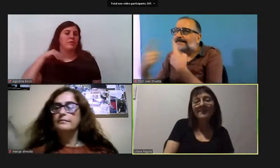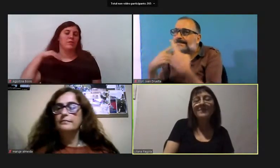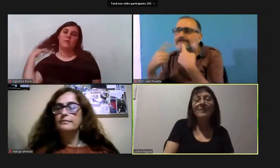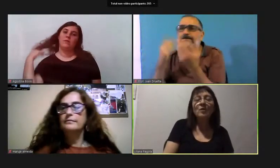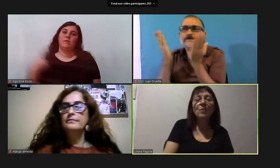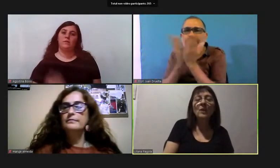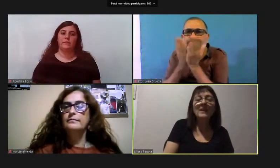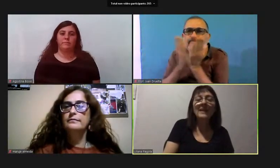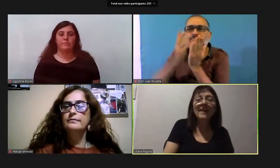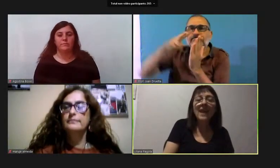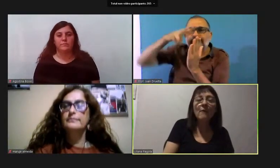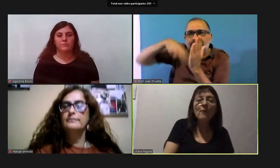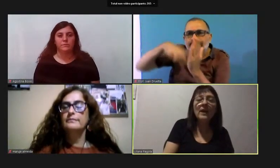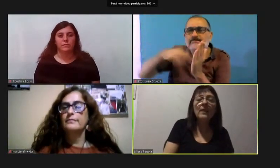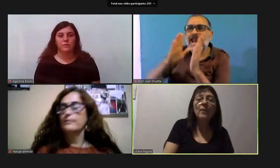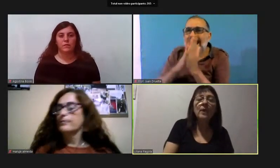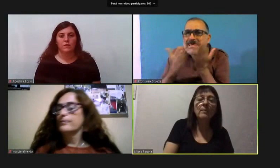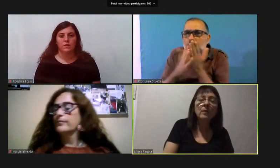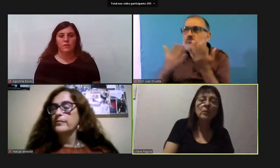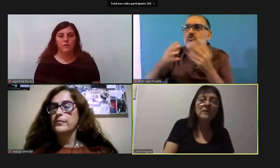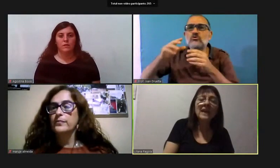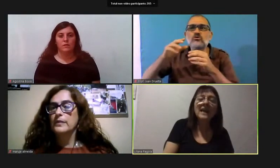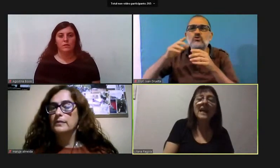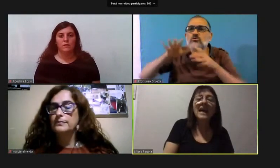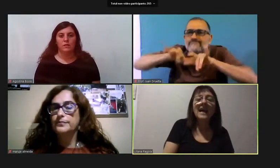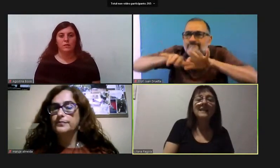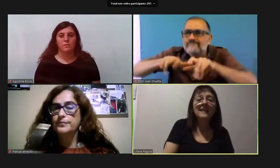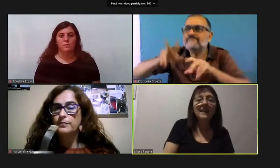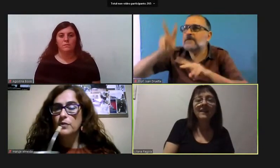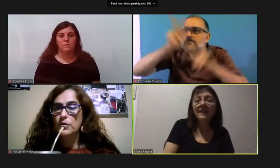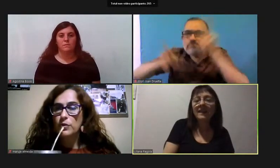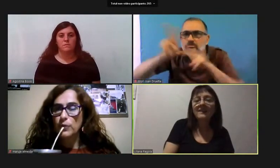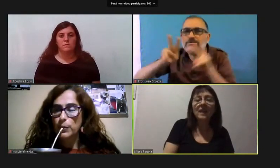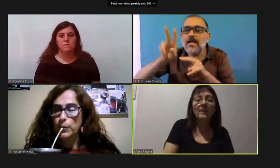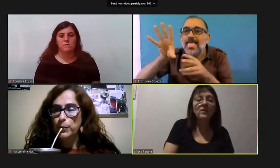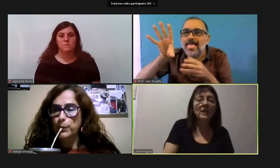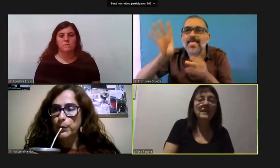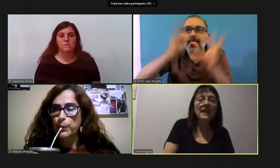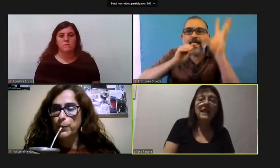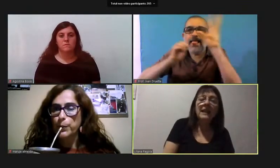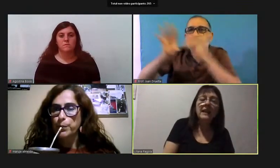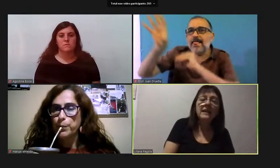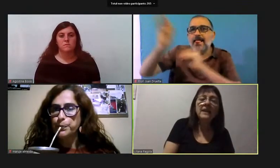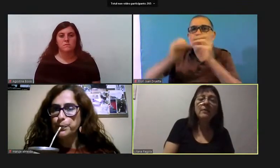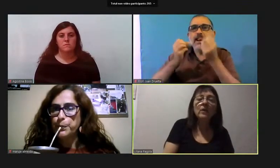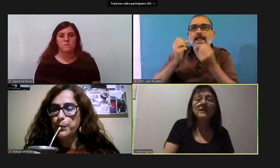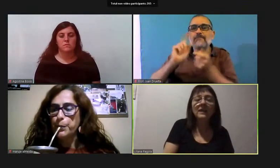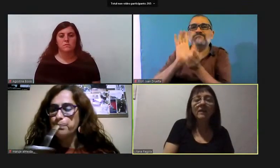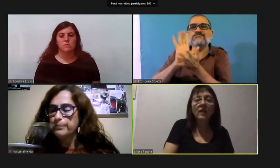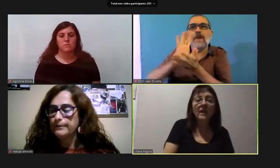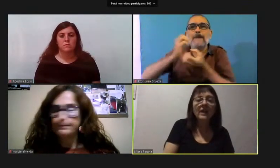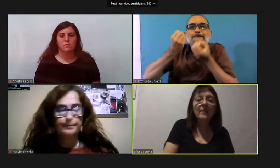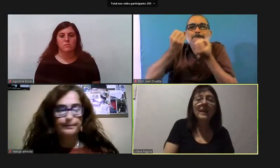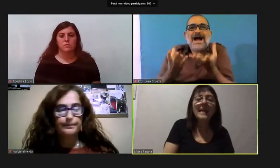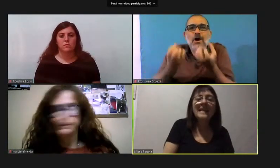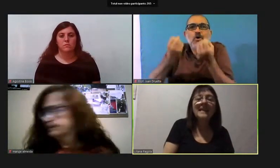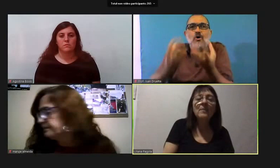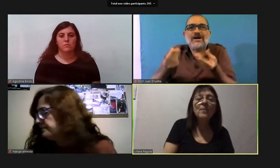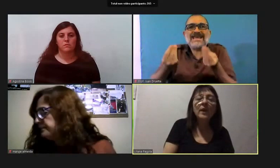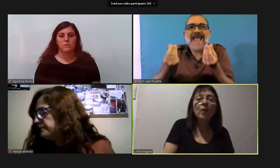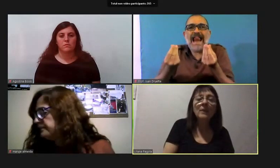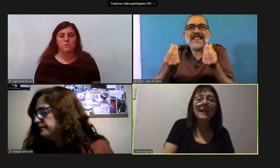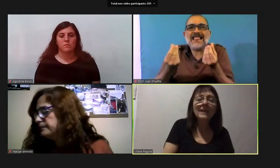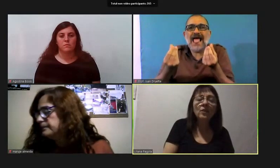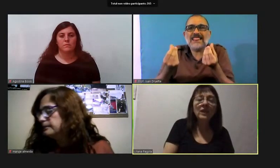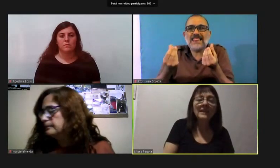mirar, digamos, como una mirada de afuera y poder preguntar acerca de si las personas leen libros, acerca de lo que escriben, y también